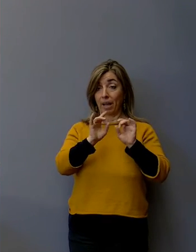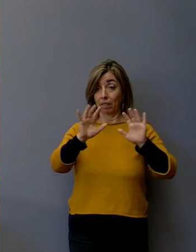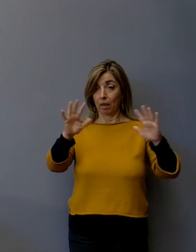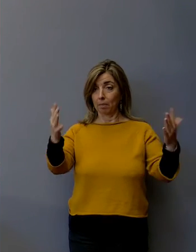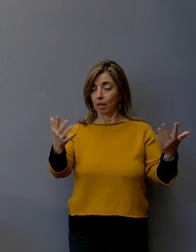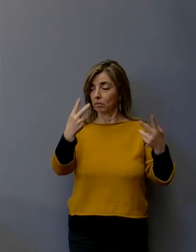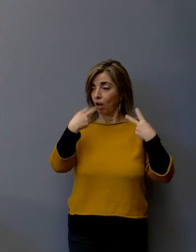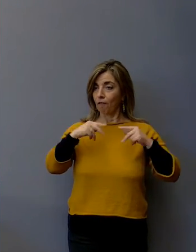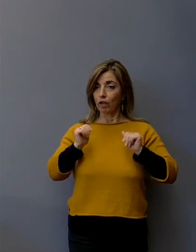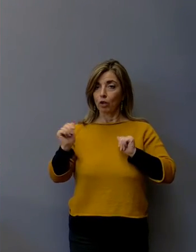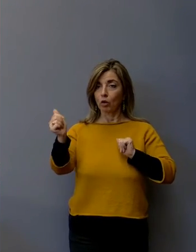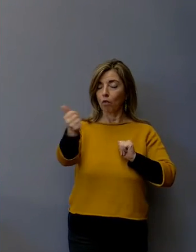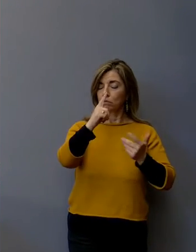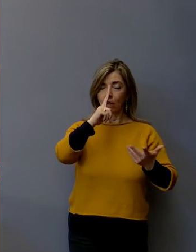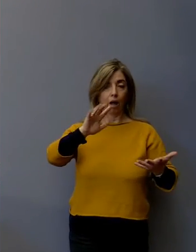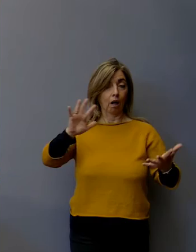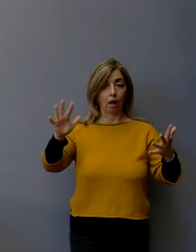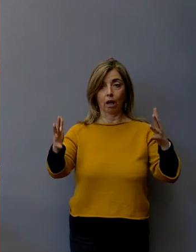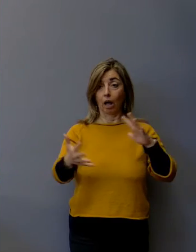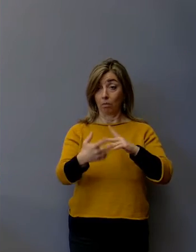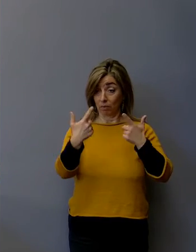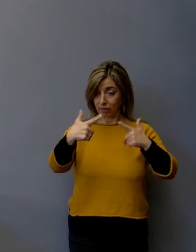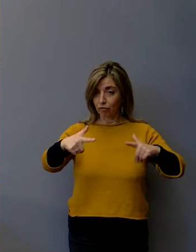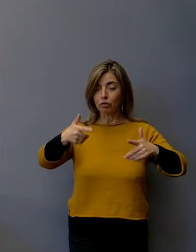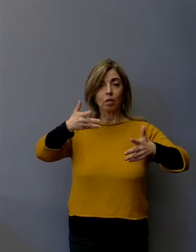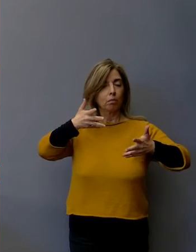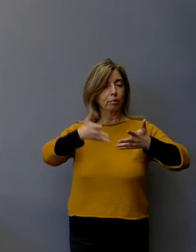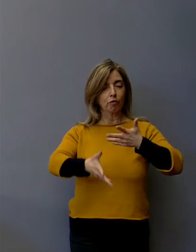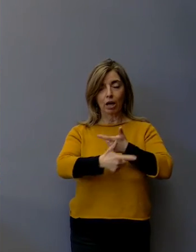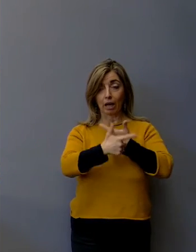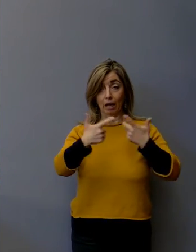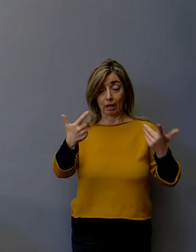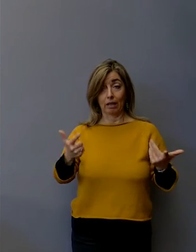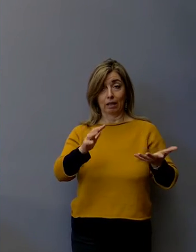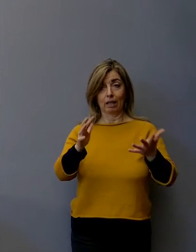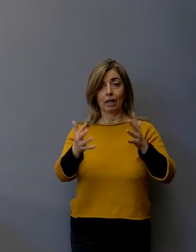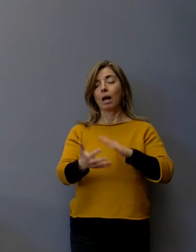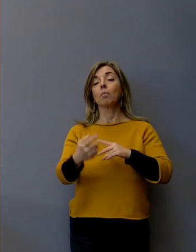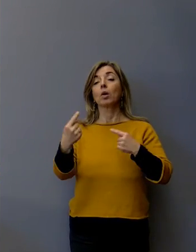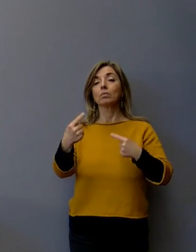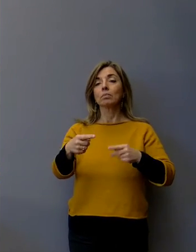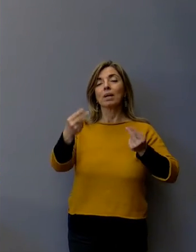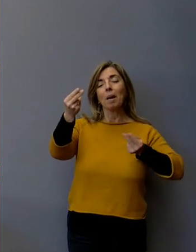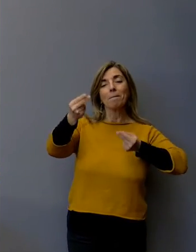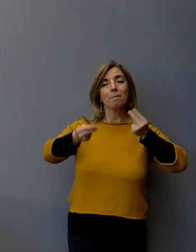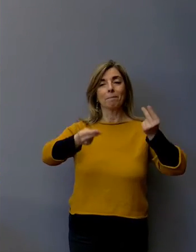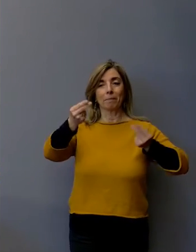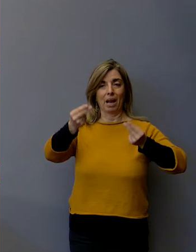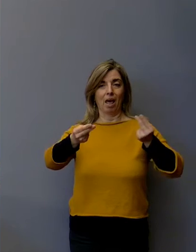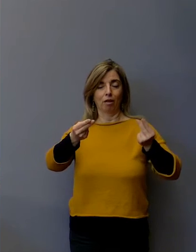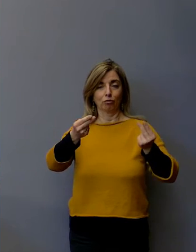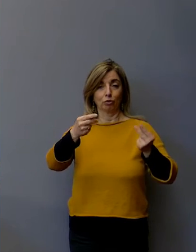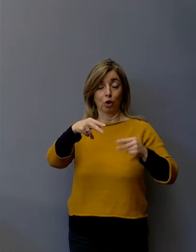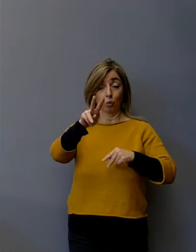cambiato profondamente anche la nostra città e nel giudicare il bilancio preventivo del 2021 non si può non avere presente questo dato